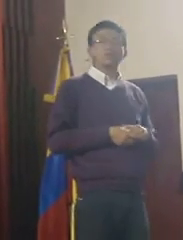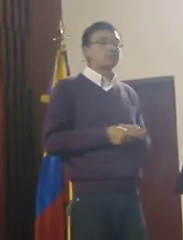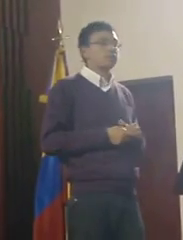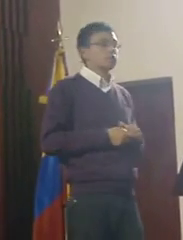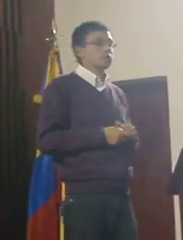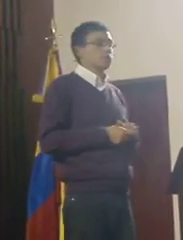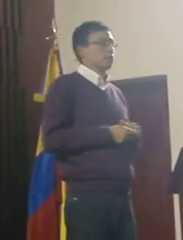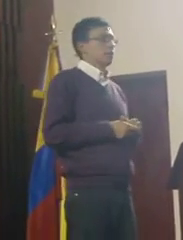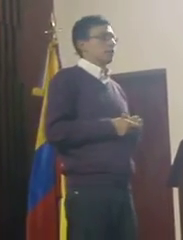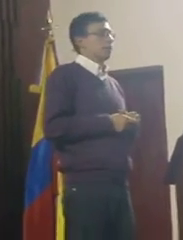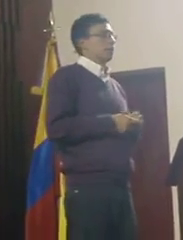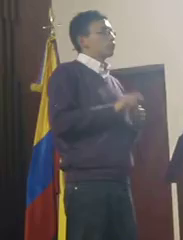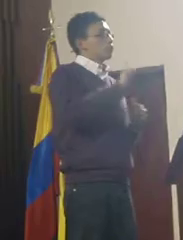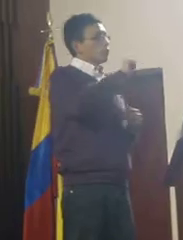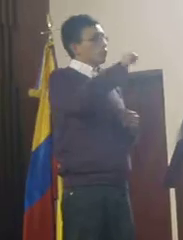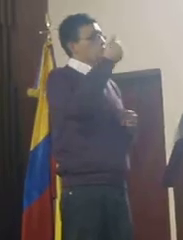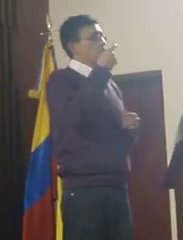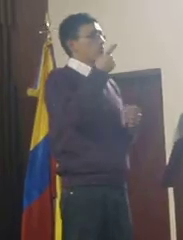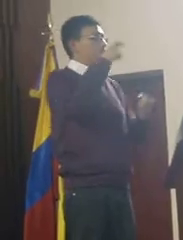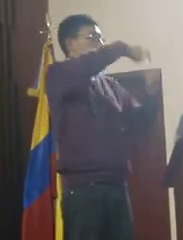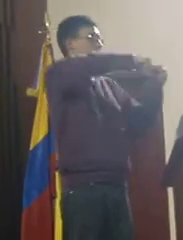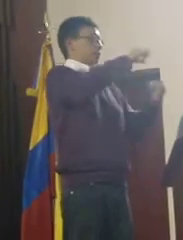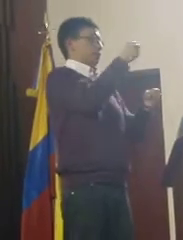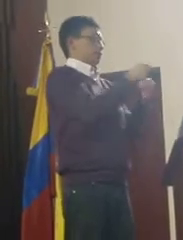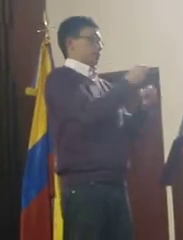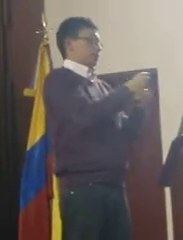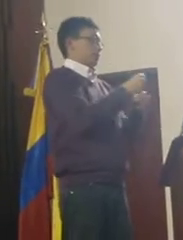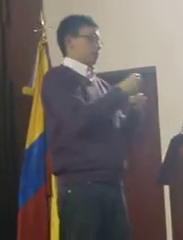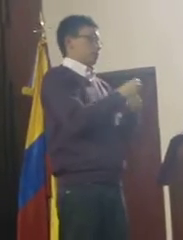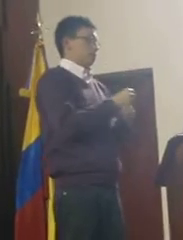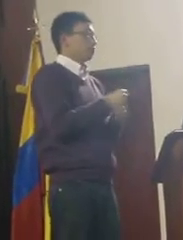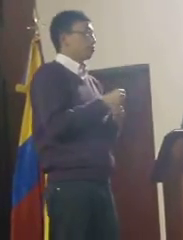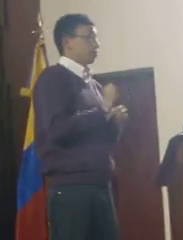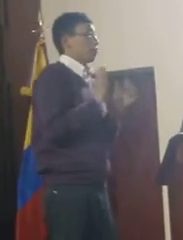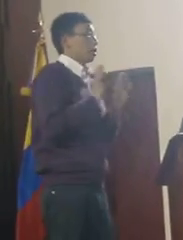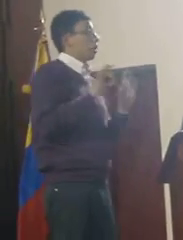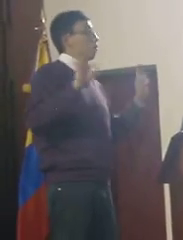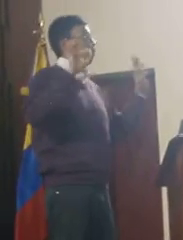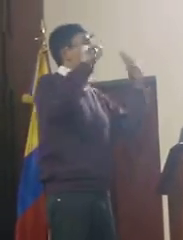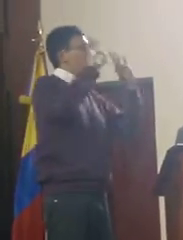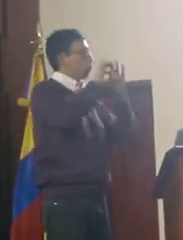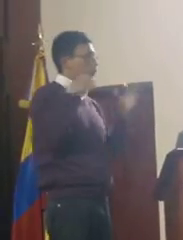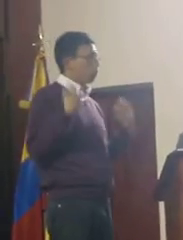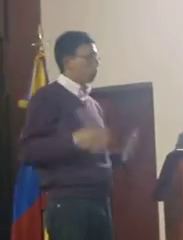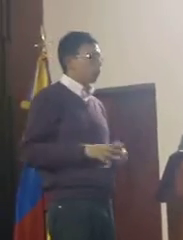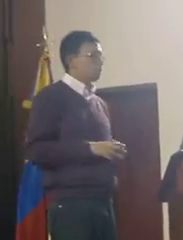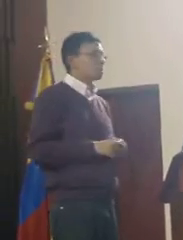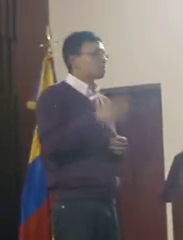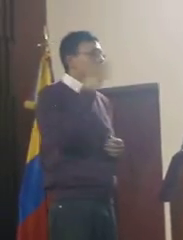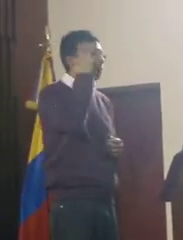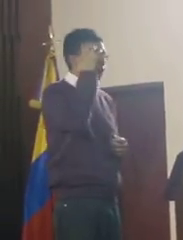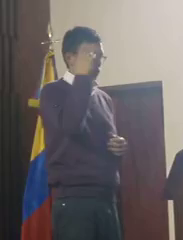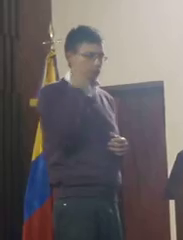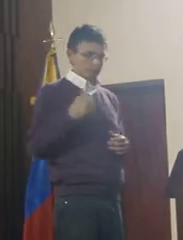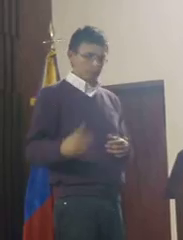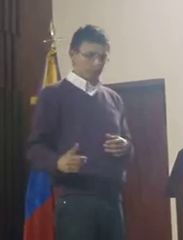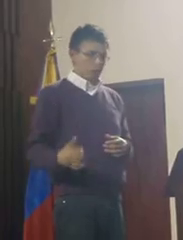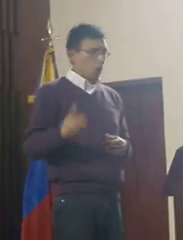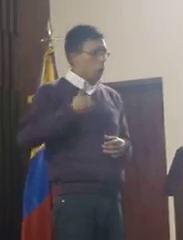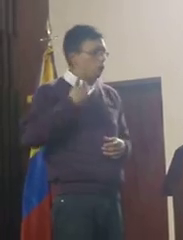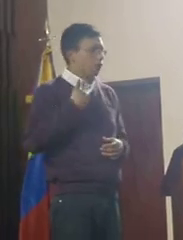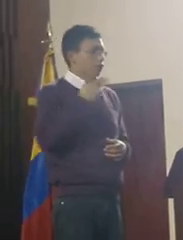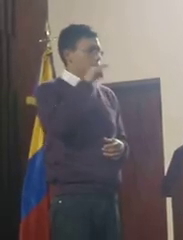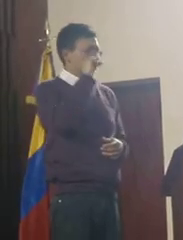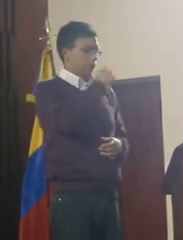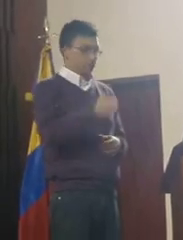Y la inclusión laboral, importantísima en este eje central, porque pues igual estos jóvenes y estos chicos van creciendo, y entonces ¿qué